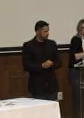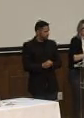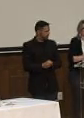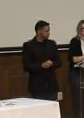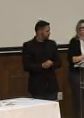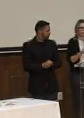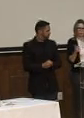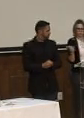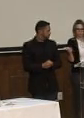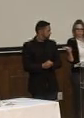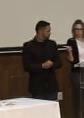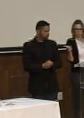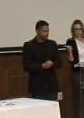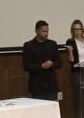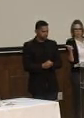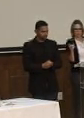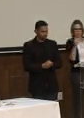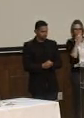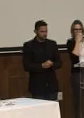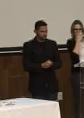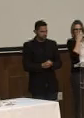Ah, sim. Não é o...